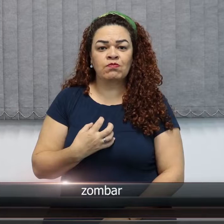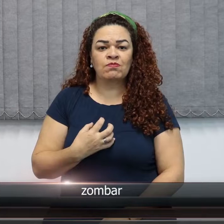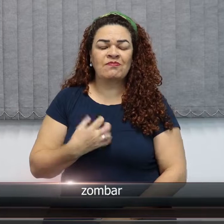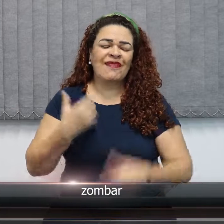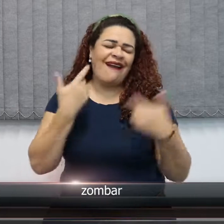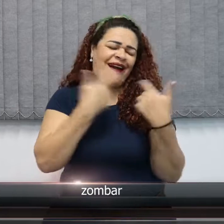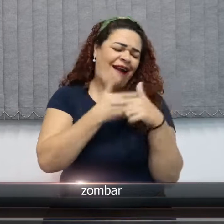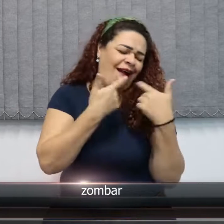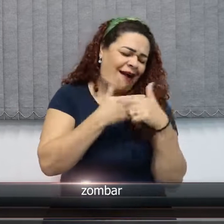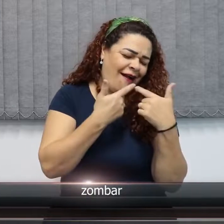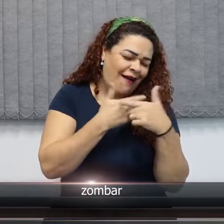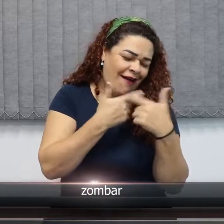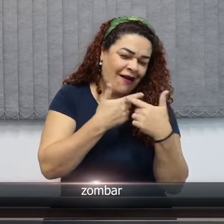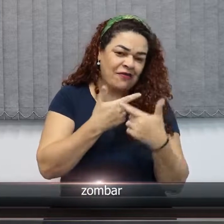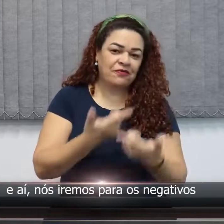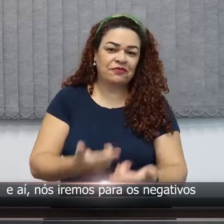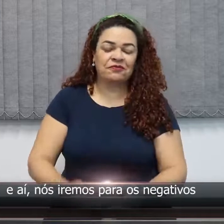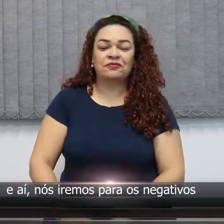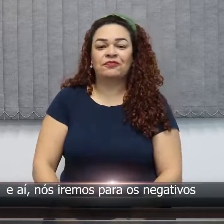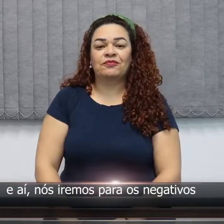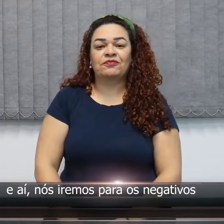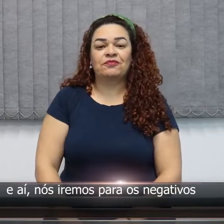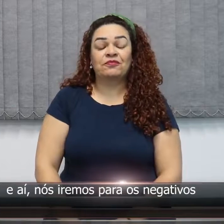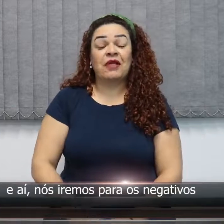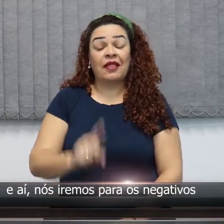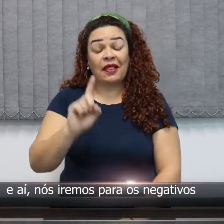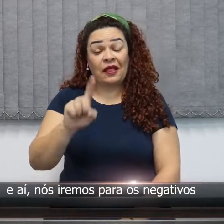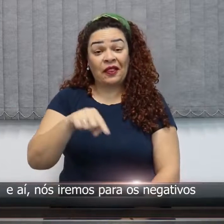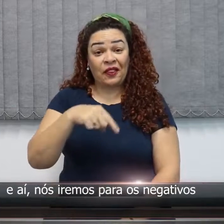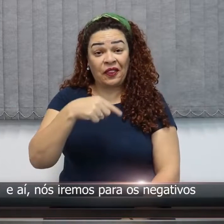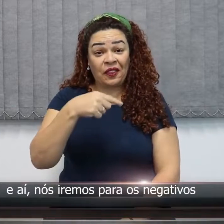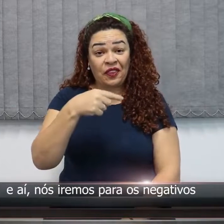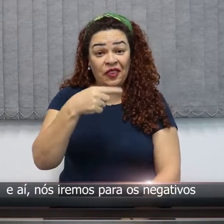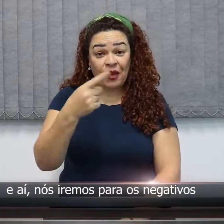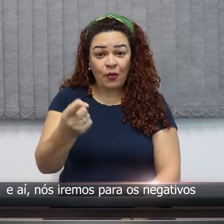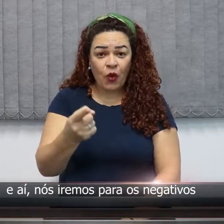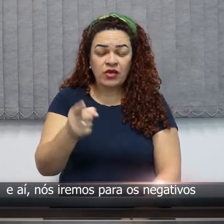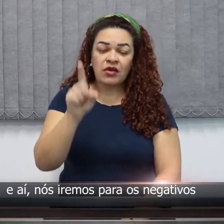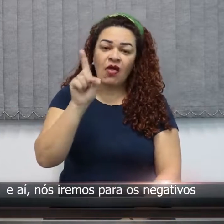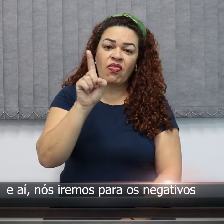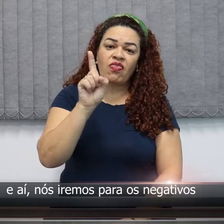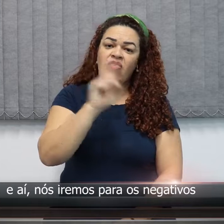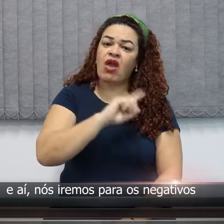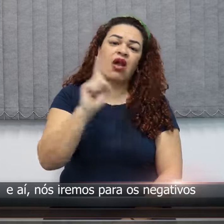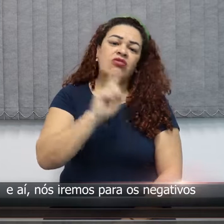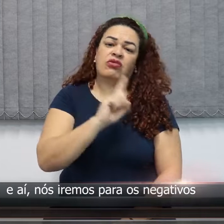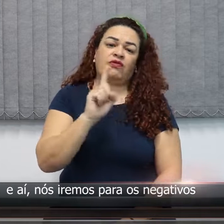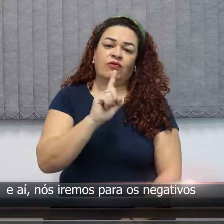zombar. E aí nós iremos para os negativos.